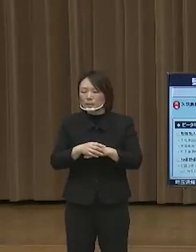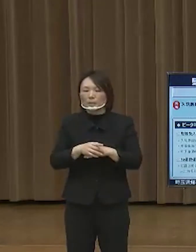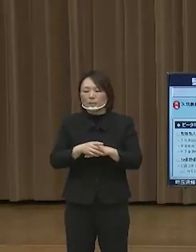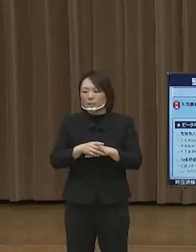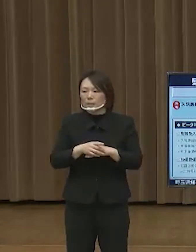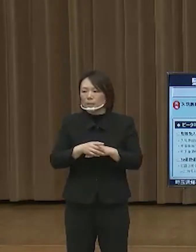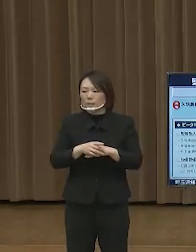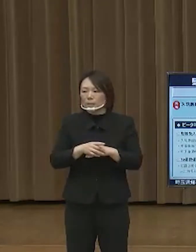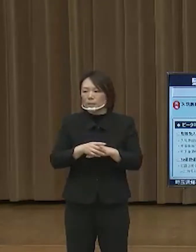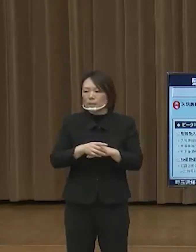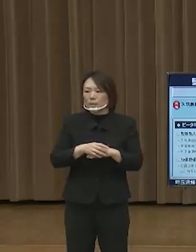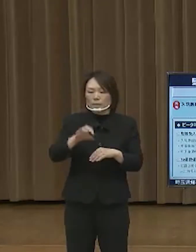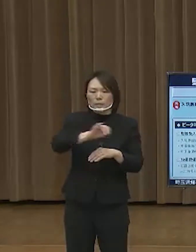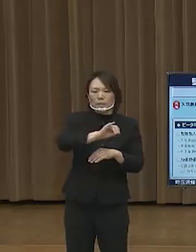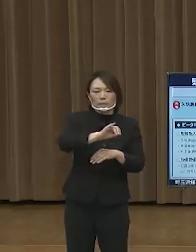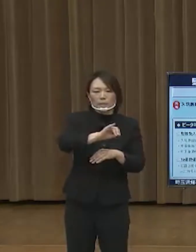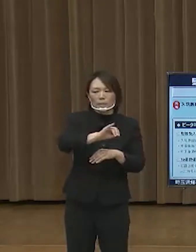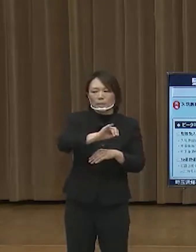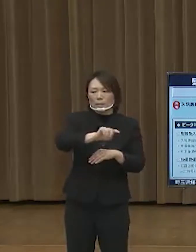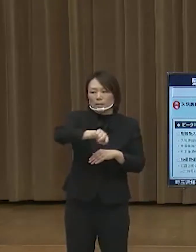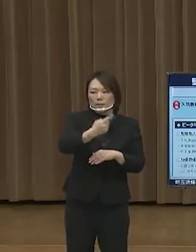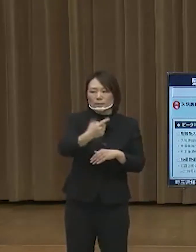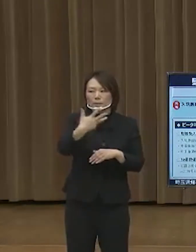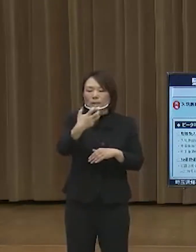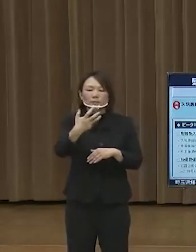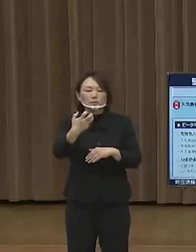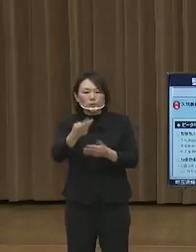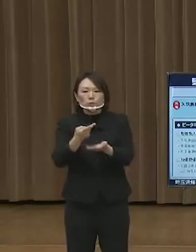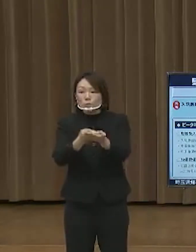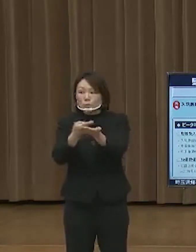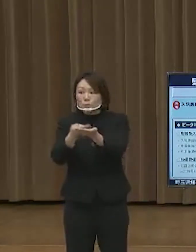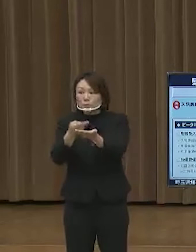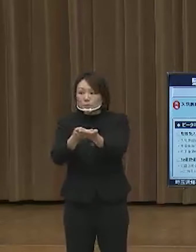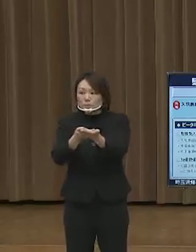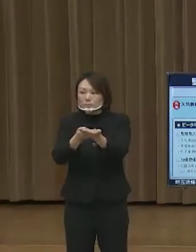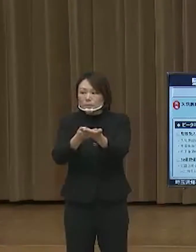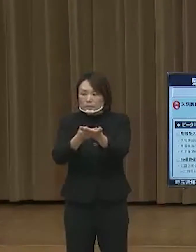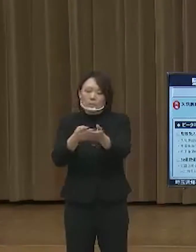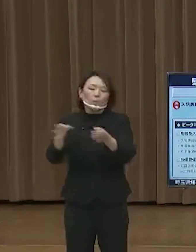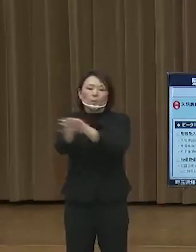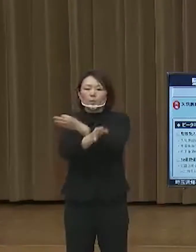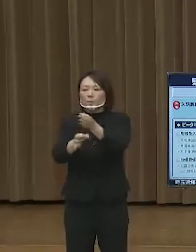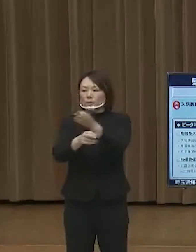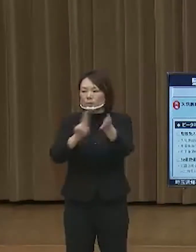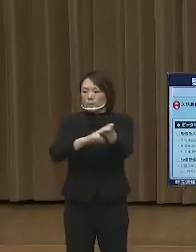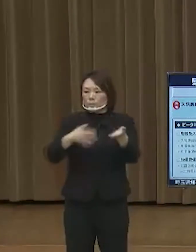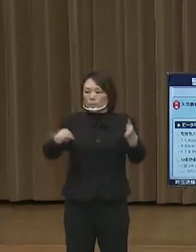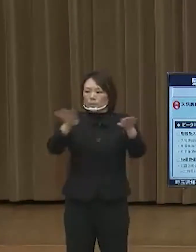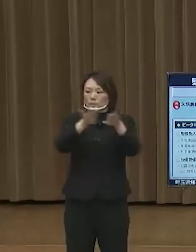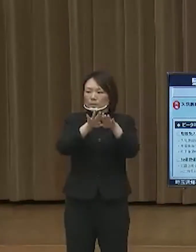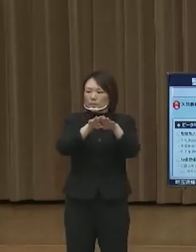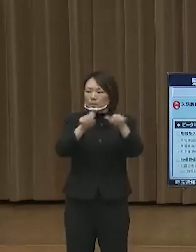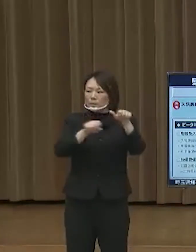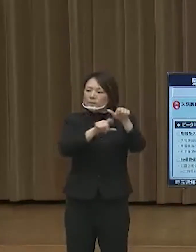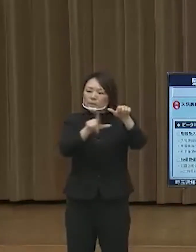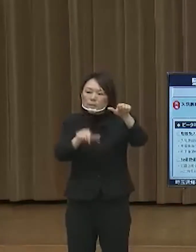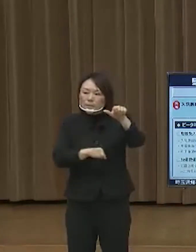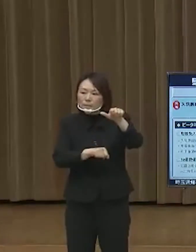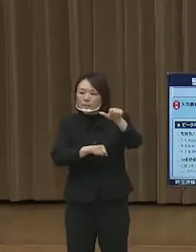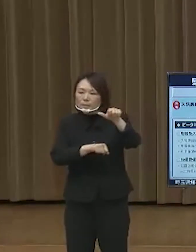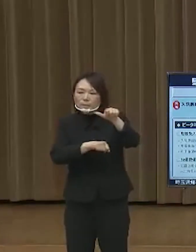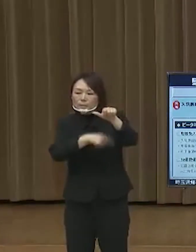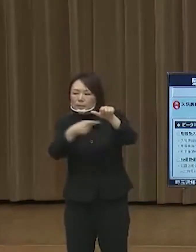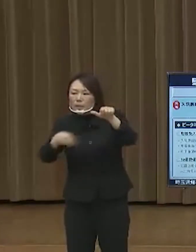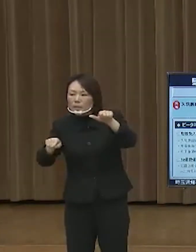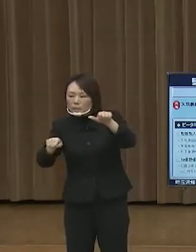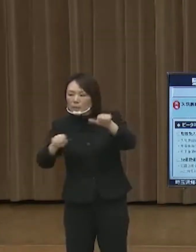床、それが、運営する医療機関の方に5月から3月末まで53億円委託料を払